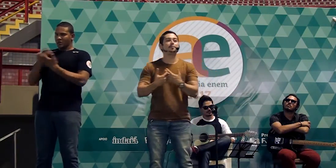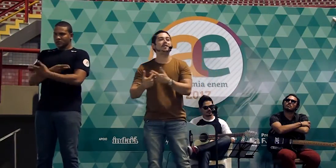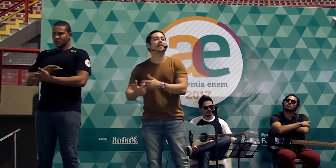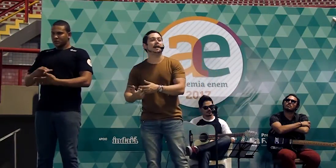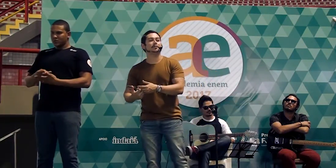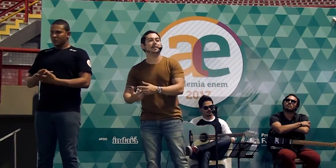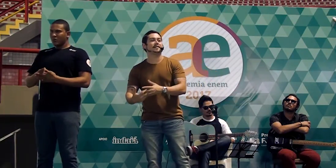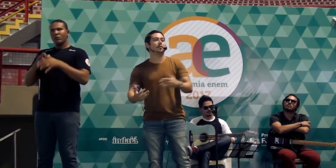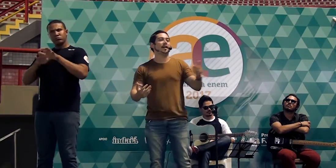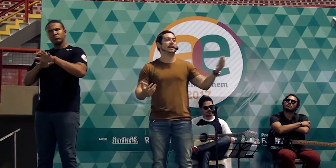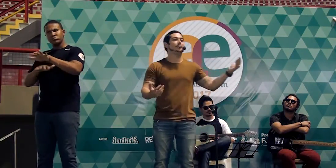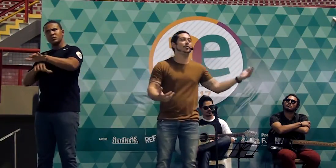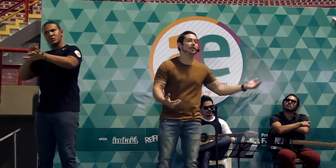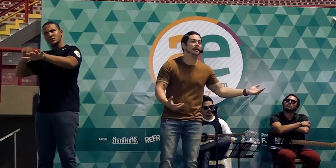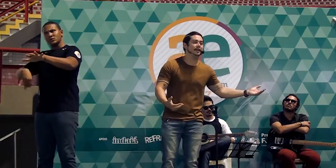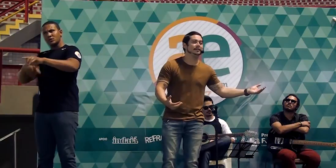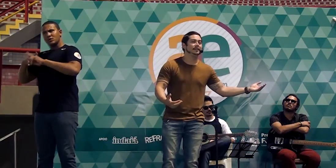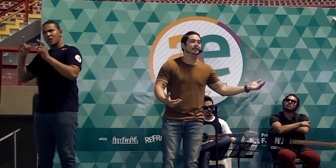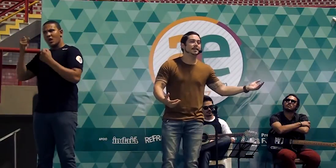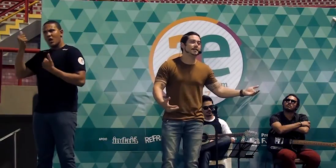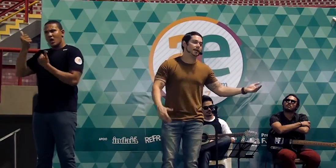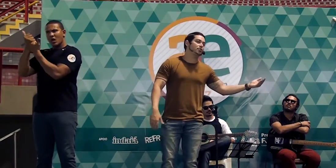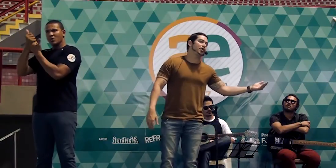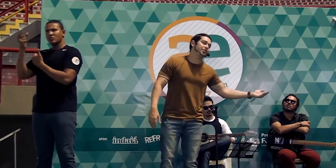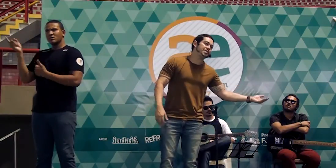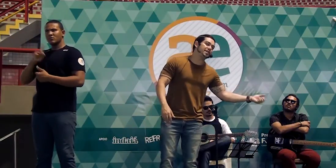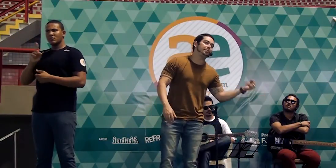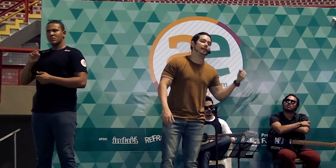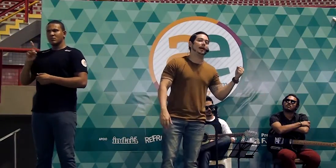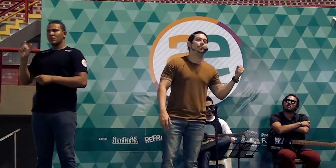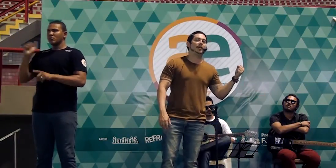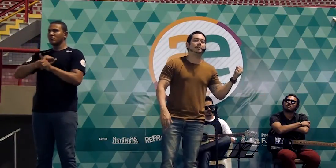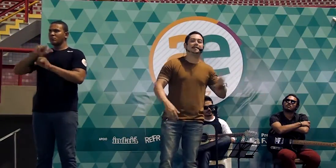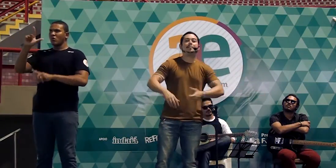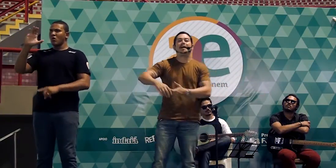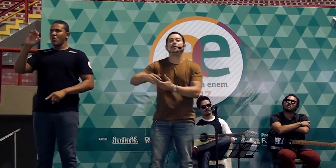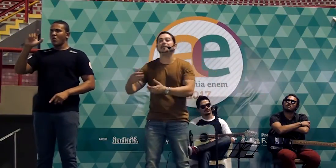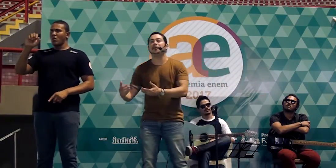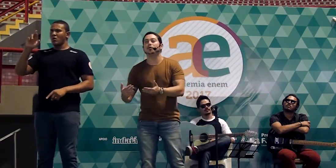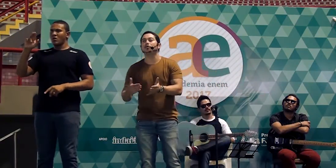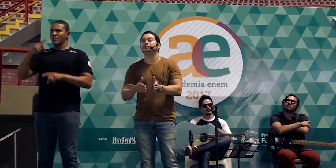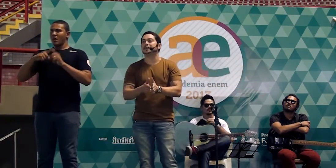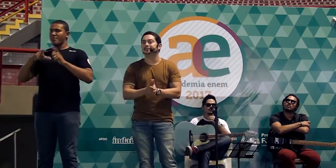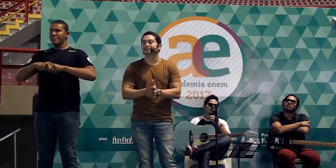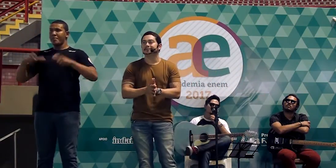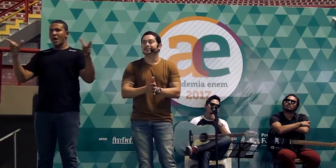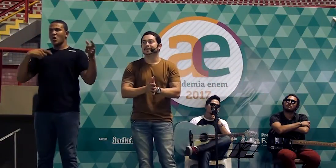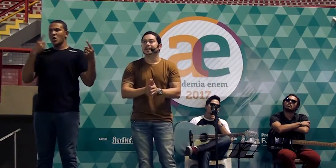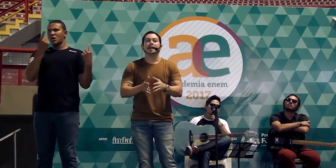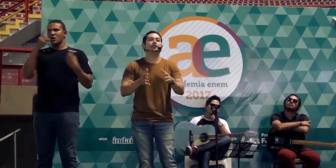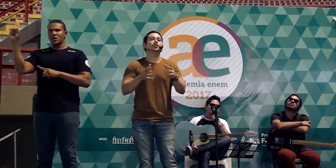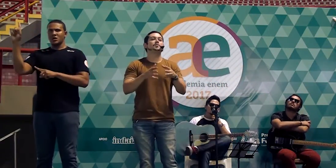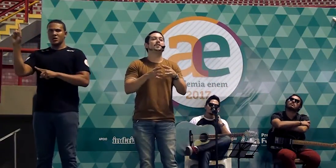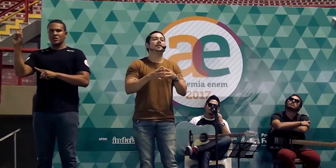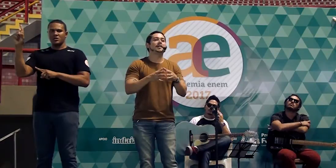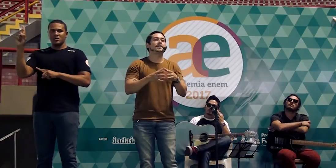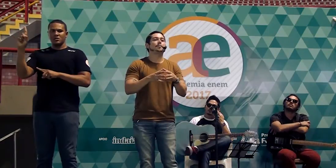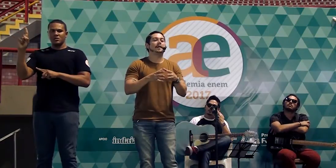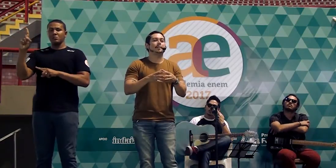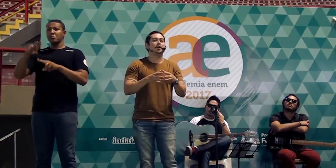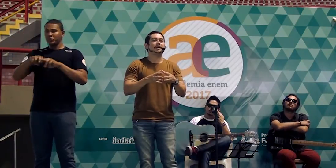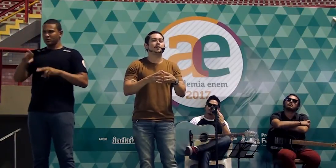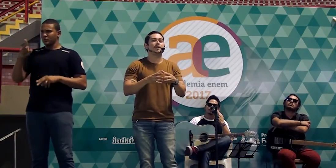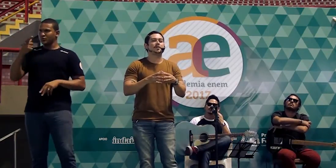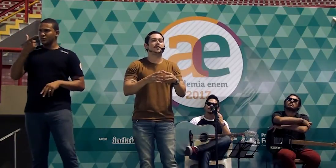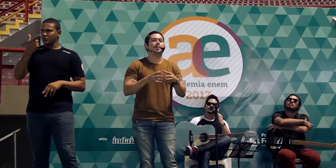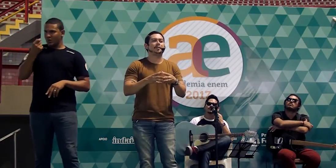gente foi pintado, mas não para dar apoio a ele. Saiu gente sim para dar apoio a ele, mas a maioria foi contra. Em 2013, sabe